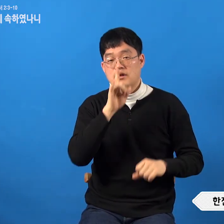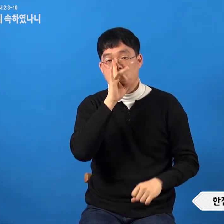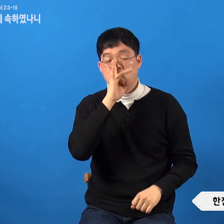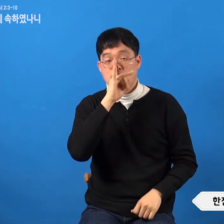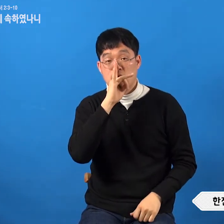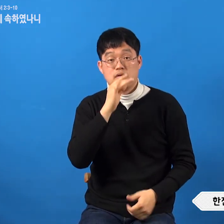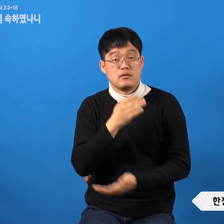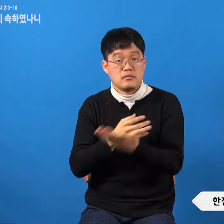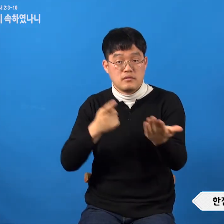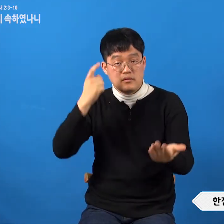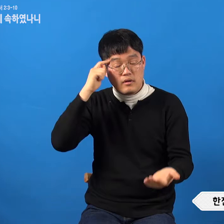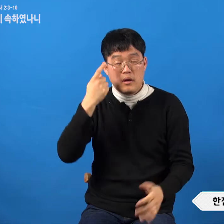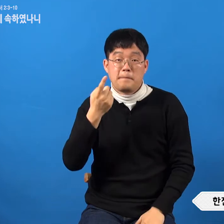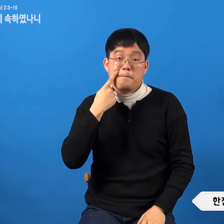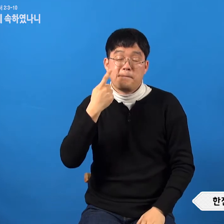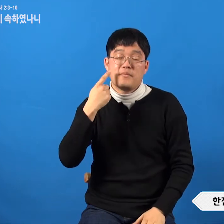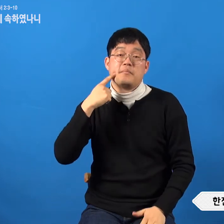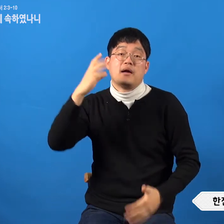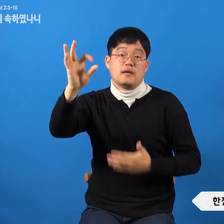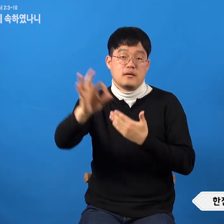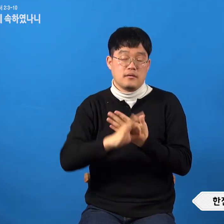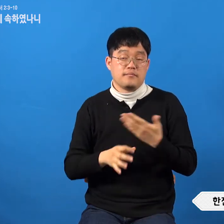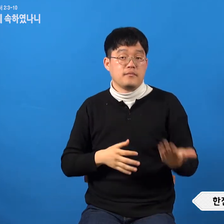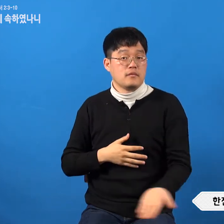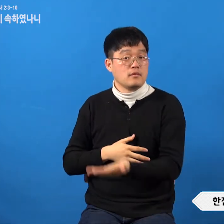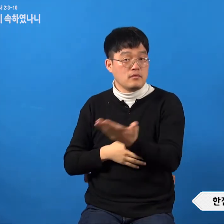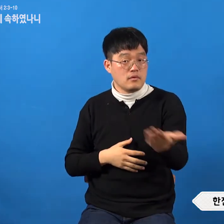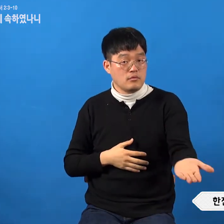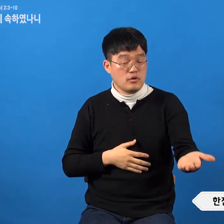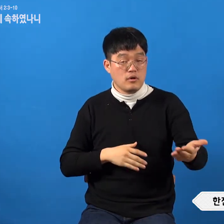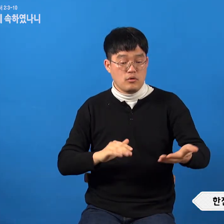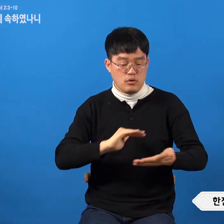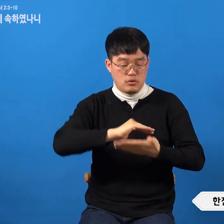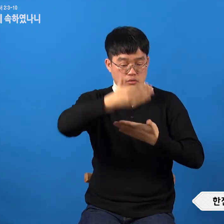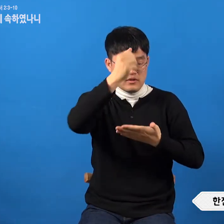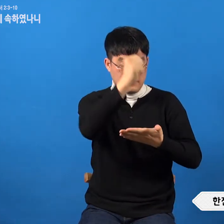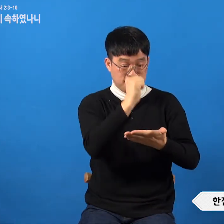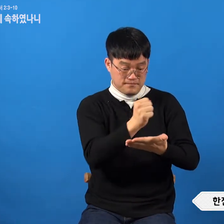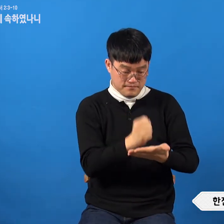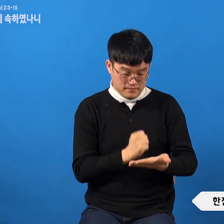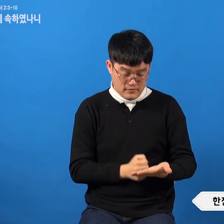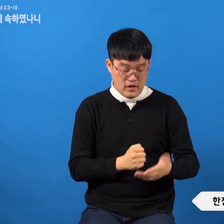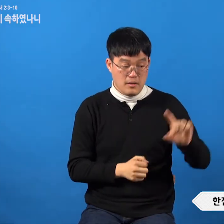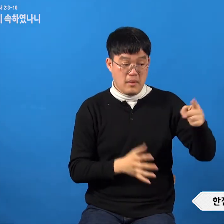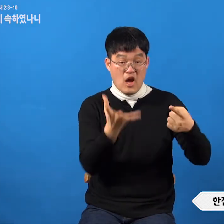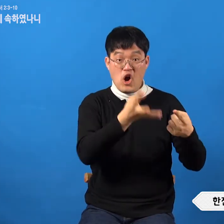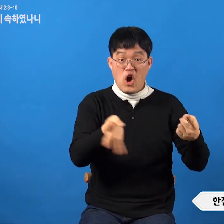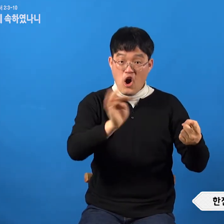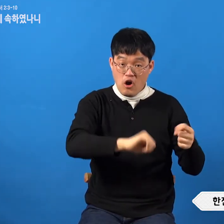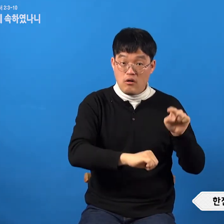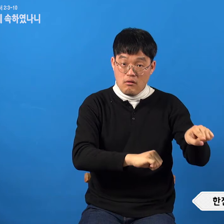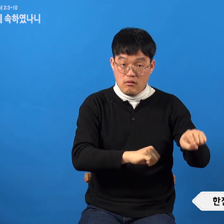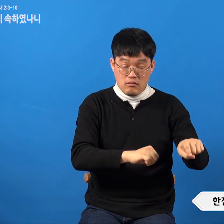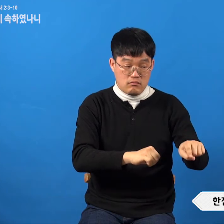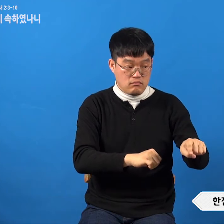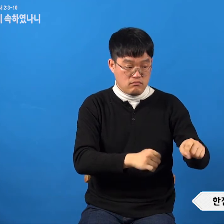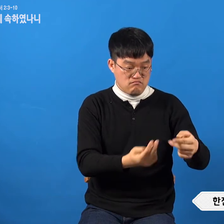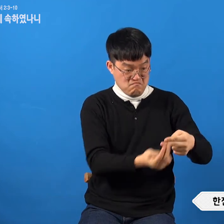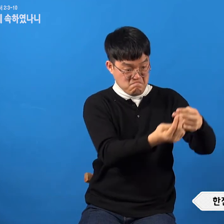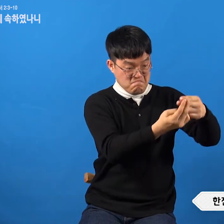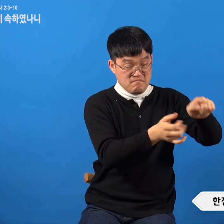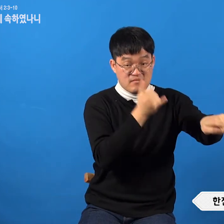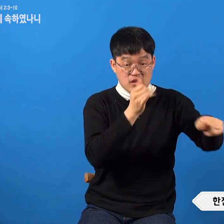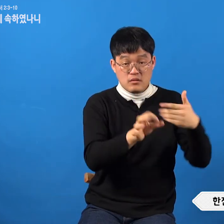쉽게 생각해 보십시오. 만약에 여러분 통장에 한 100억이 비축이 되어 있다고 해보십시오. 그럼